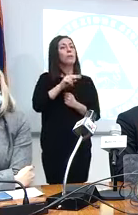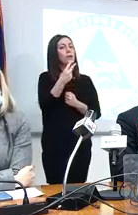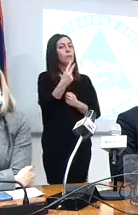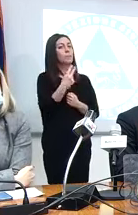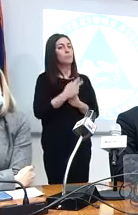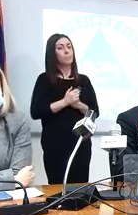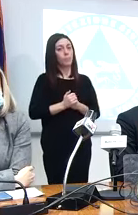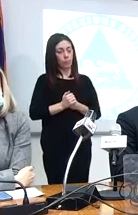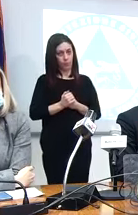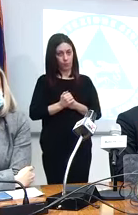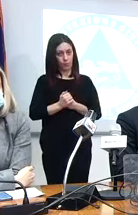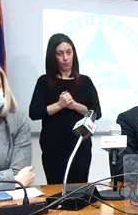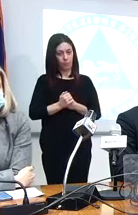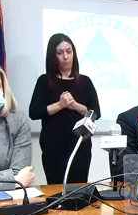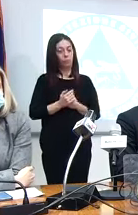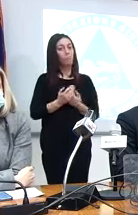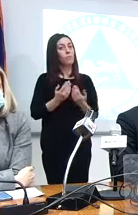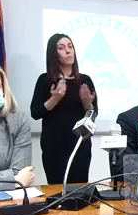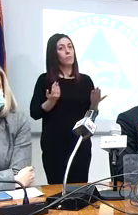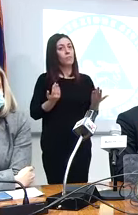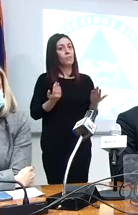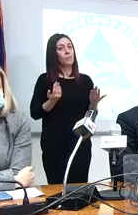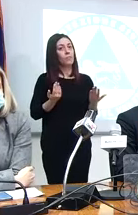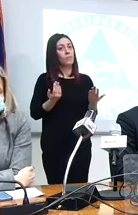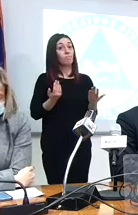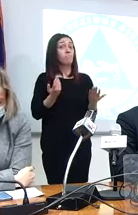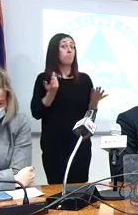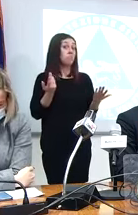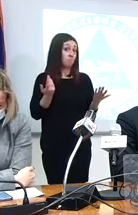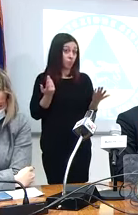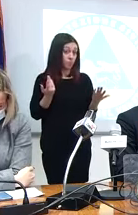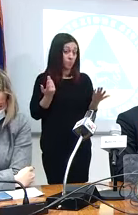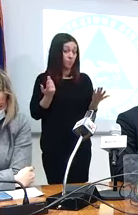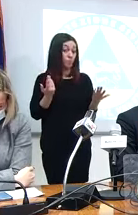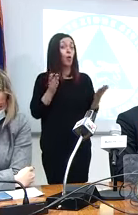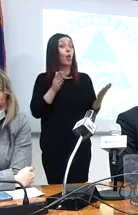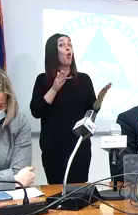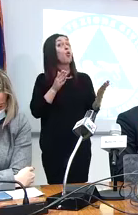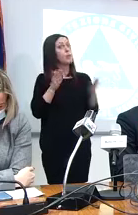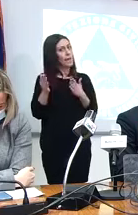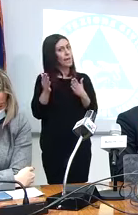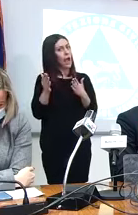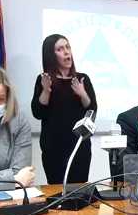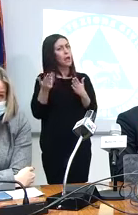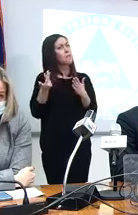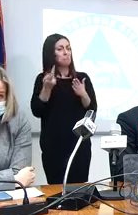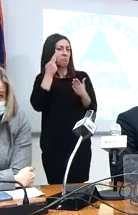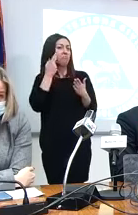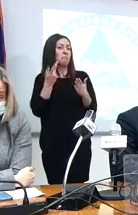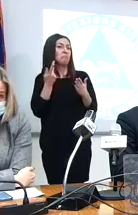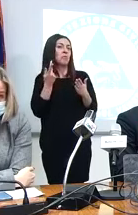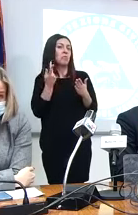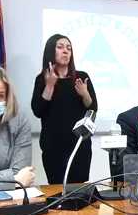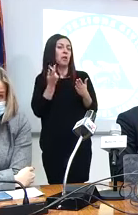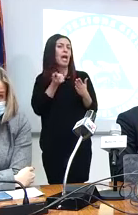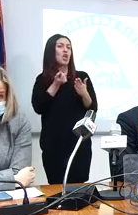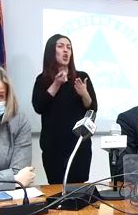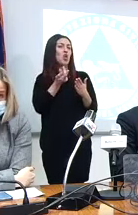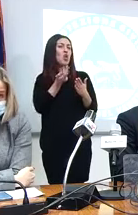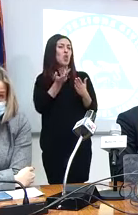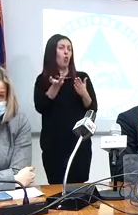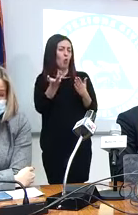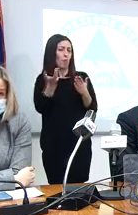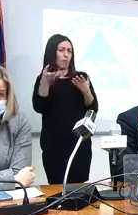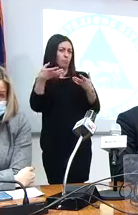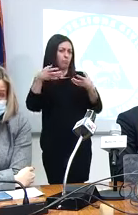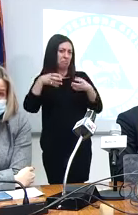il cospicuo e buono ovviamente ridursi della pressione sugli ospedali, insomma in questo mesetto si è ridotta di un migliaio, mi